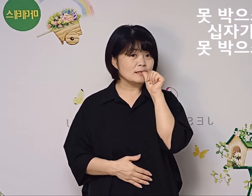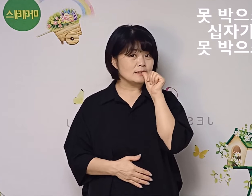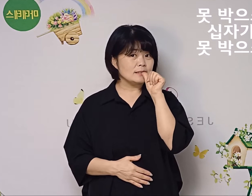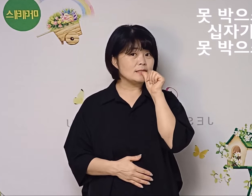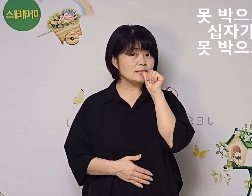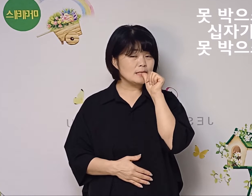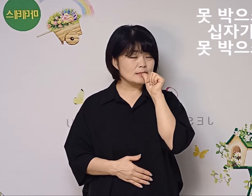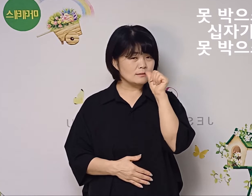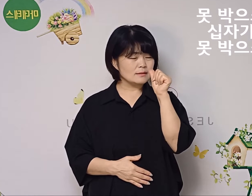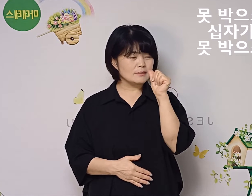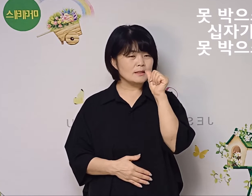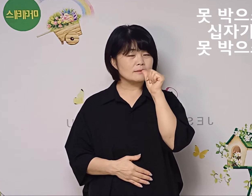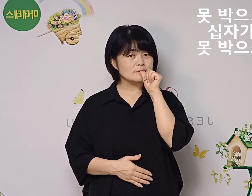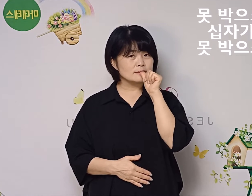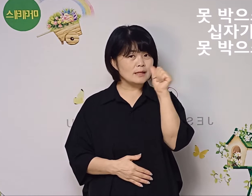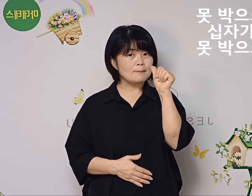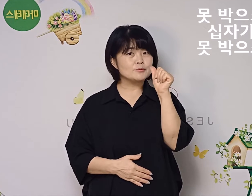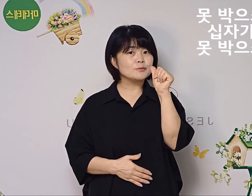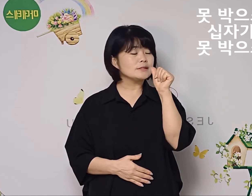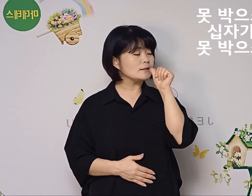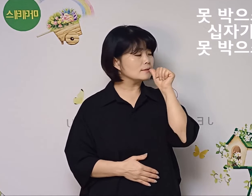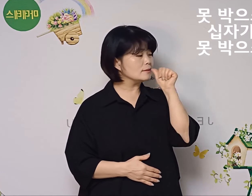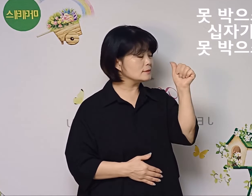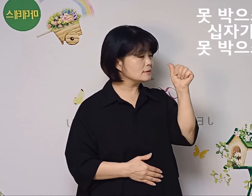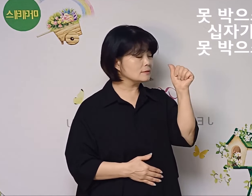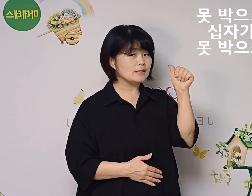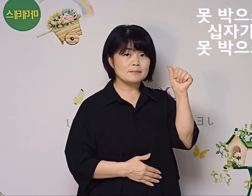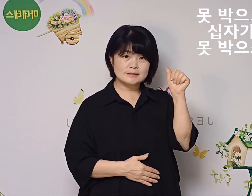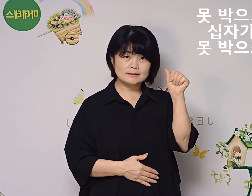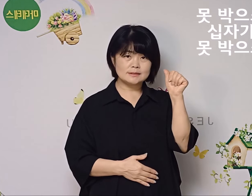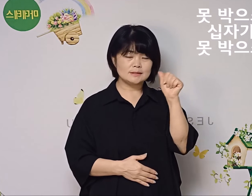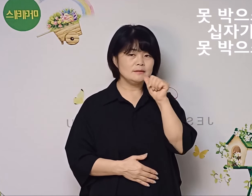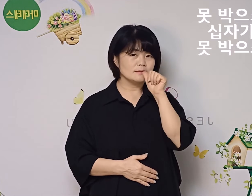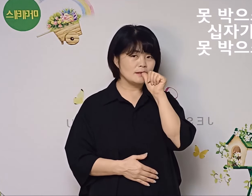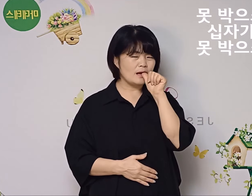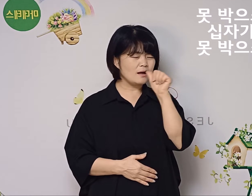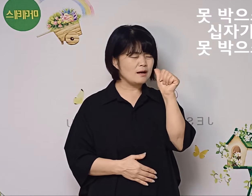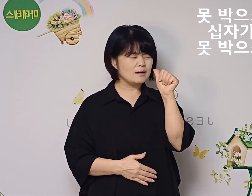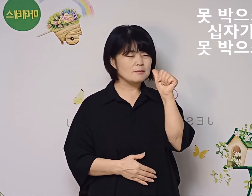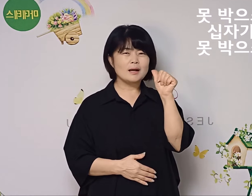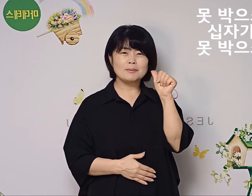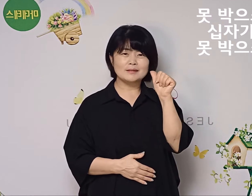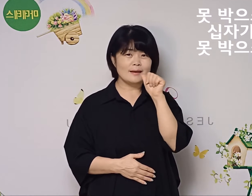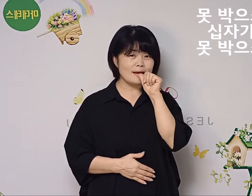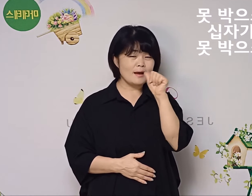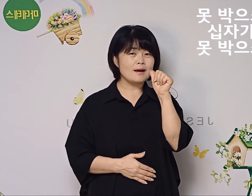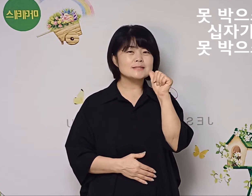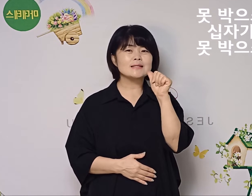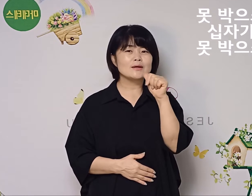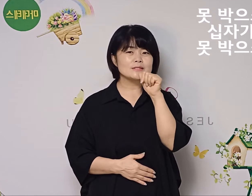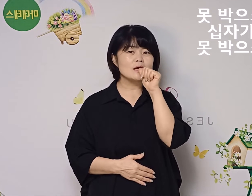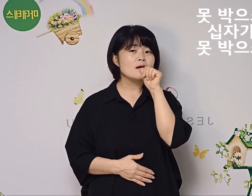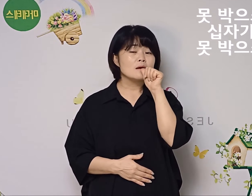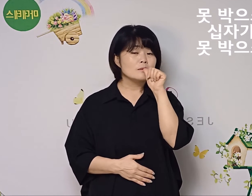이 치아에서 이렇게 딱 앞으로 이렇게 잡아채듯이, 그러니까 아플 때 하잖아요. 그래서